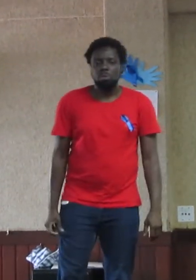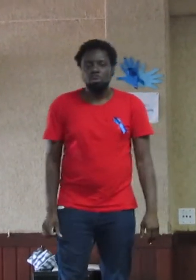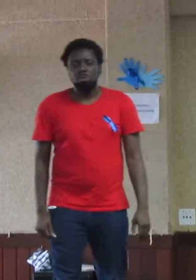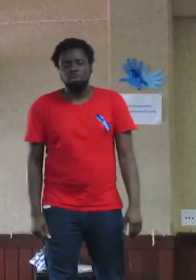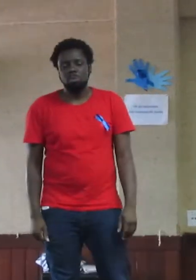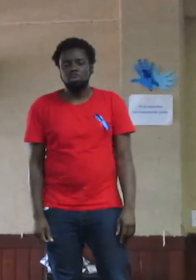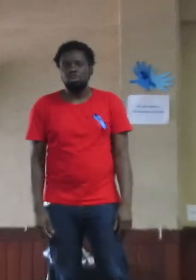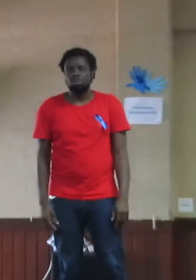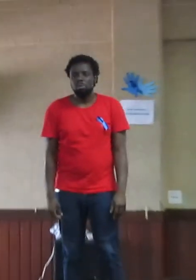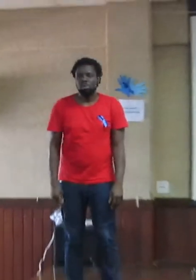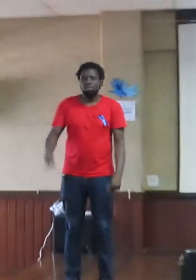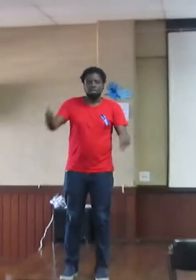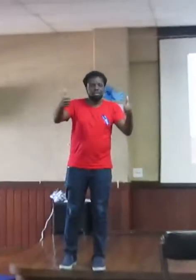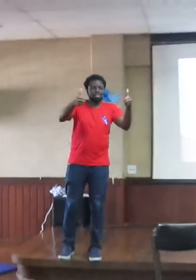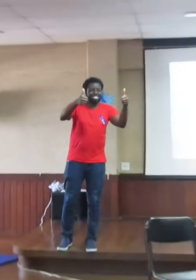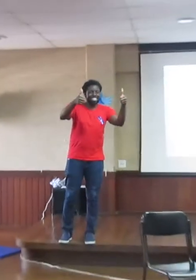perguntar, ok?